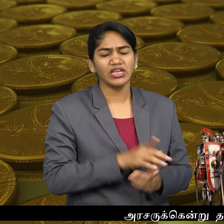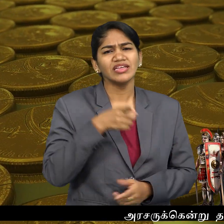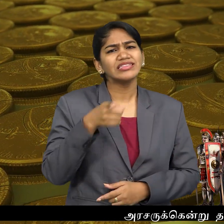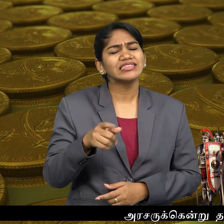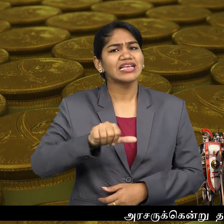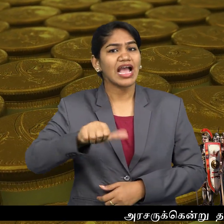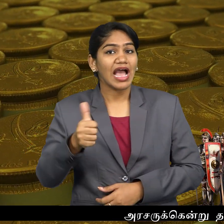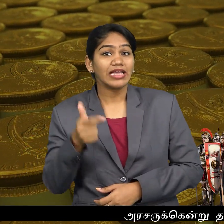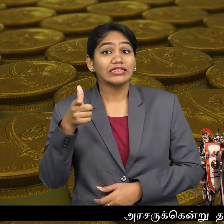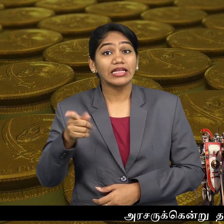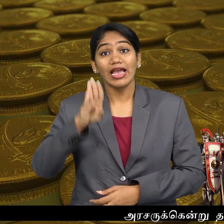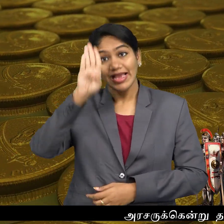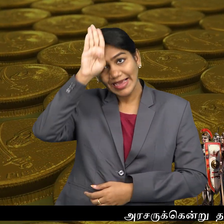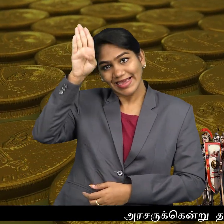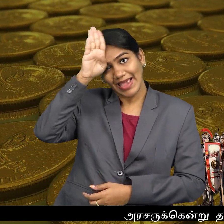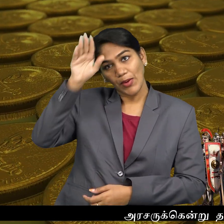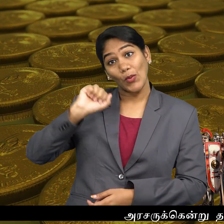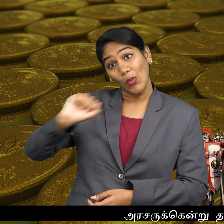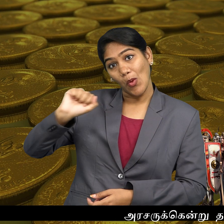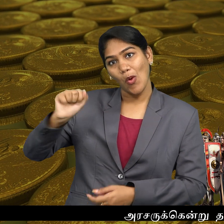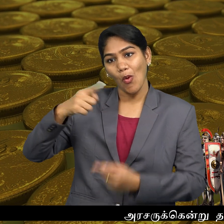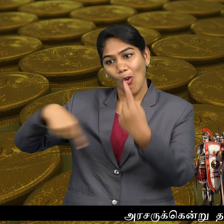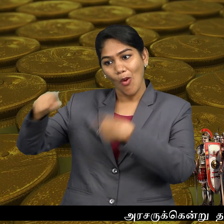அரசருக்கென்று தனிப்படைகள் இருந்தன.